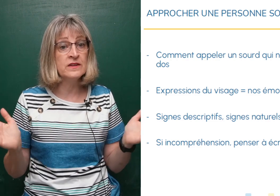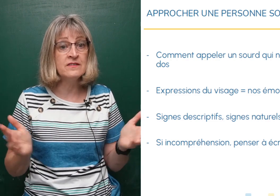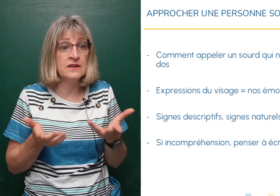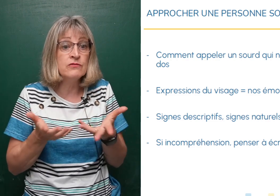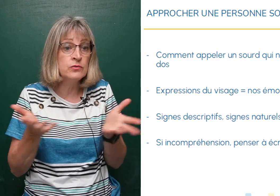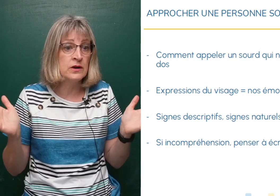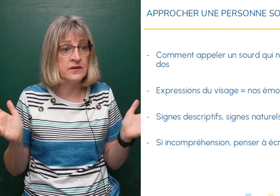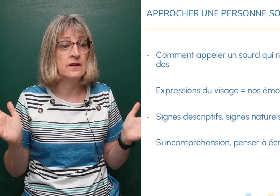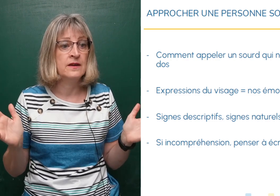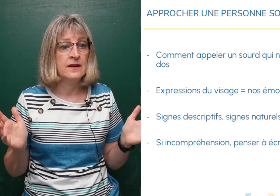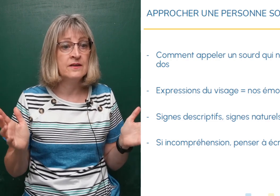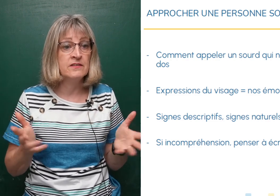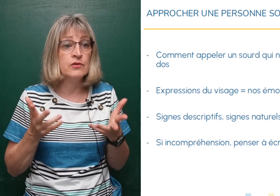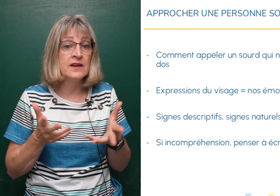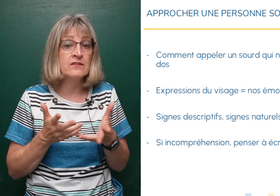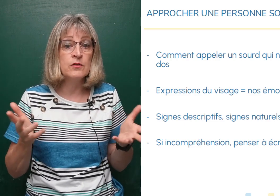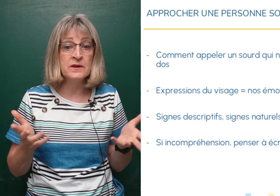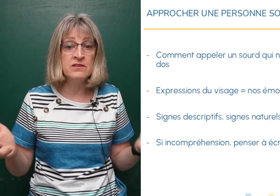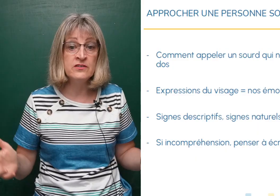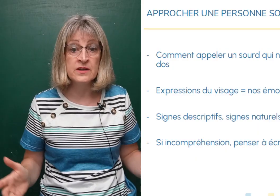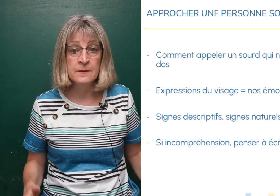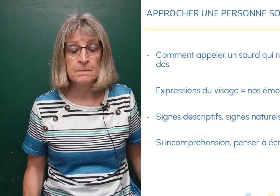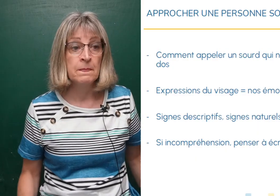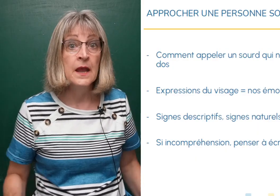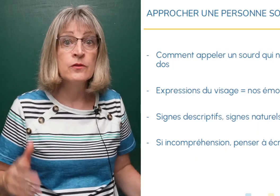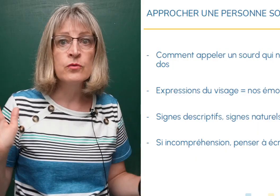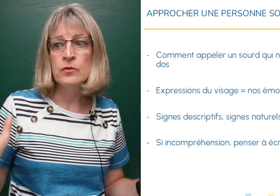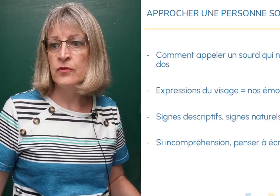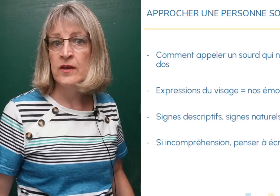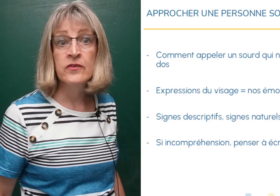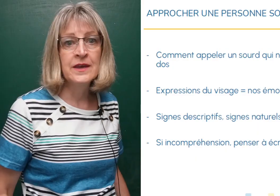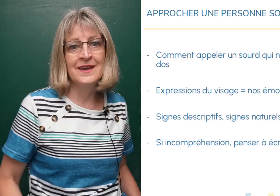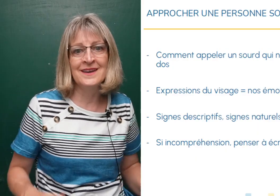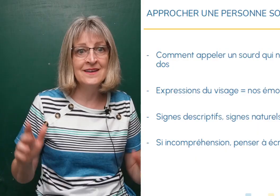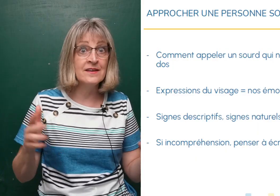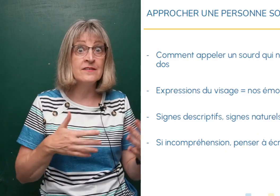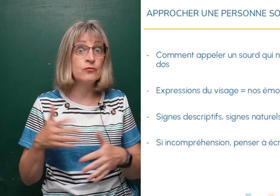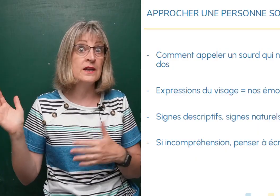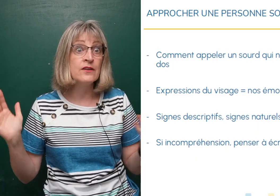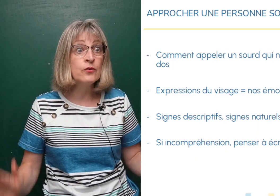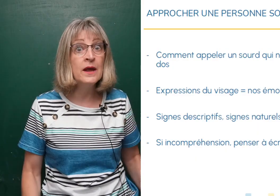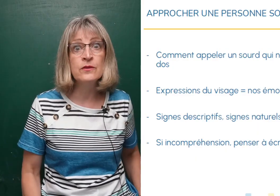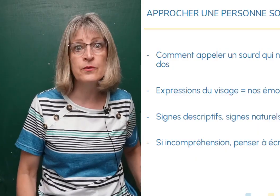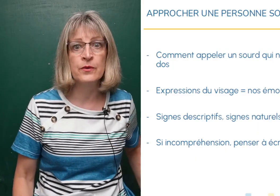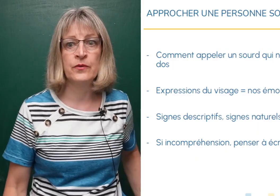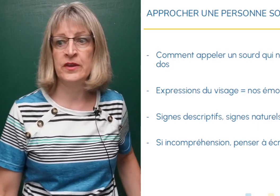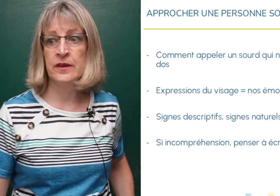c'est à vous, quoi, ça. Hein, c'est votre instant privilégié. Donc ça, c'est et ça, c'est toutes les 4 semaines. Donc